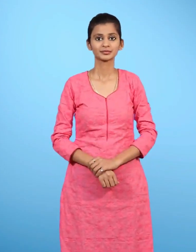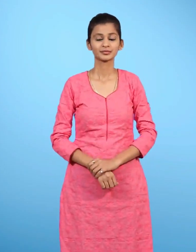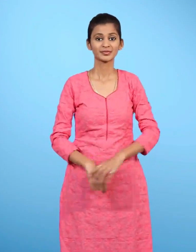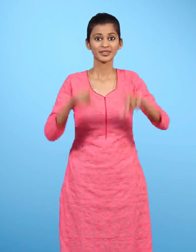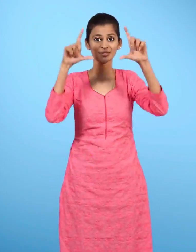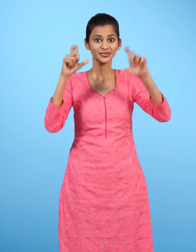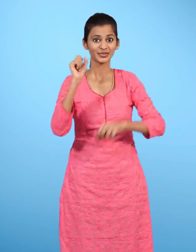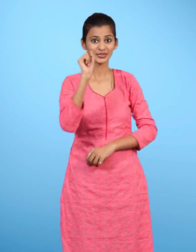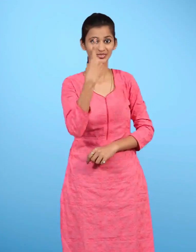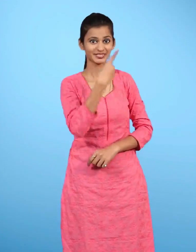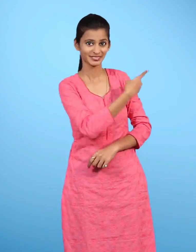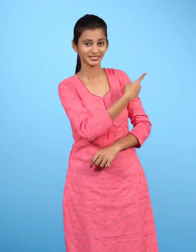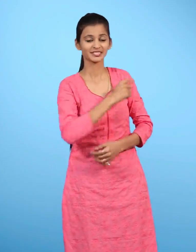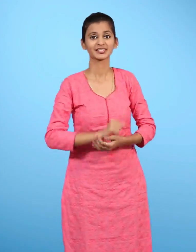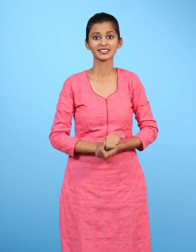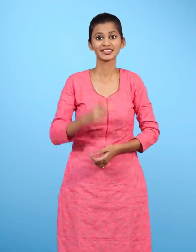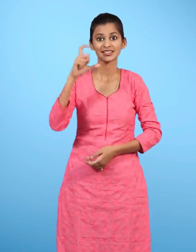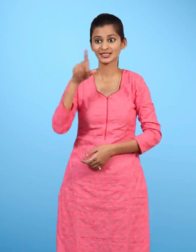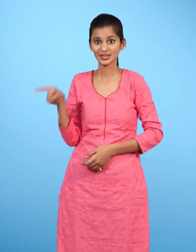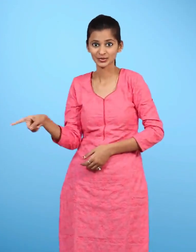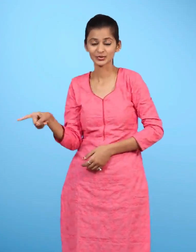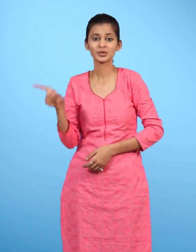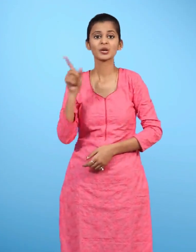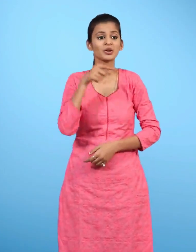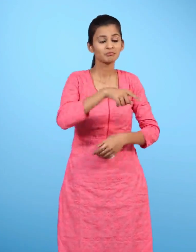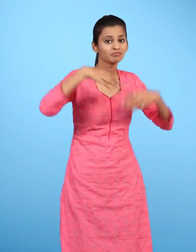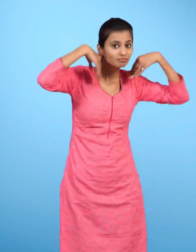एक चित्र में चन्दू अपने गधे को नहला रहा है